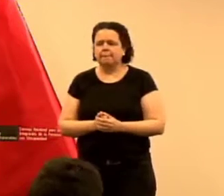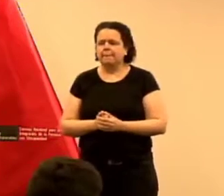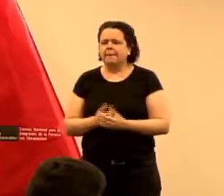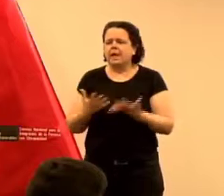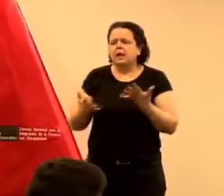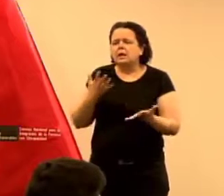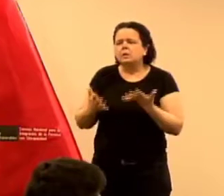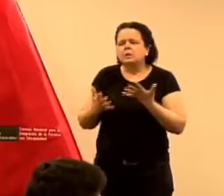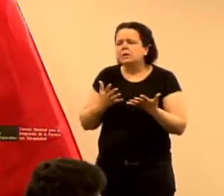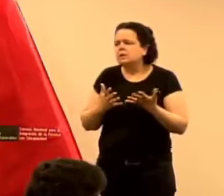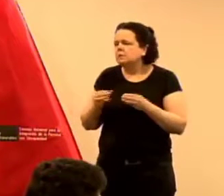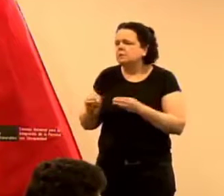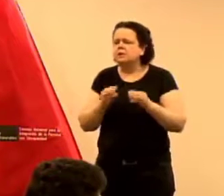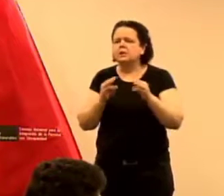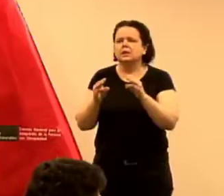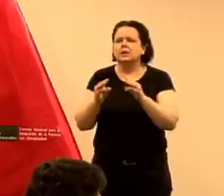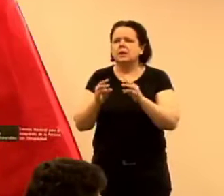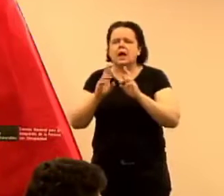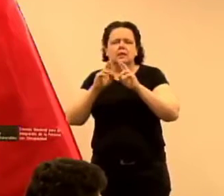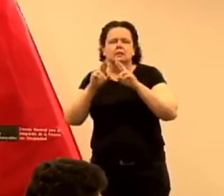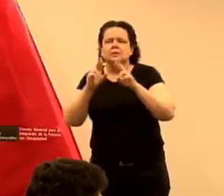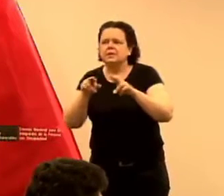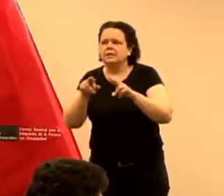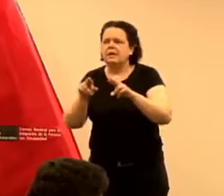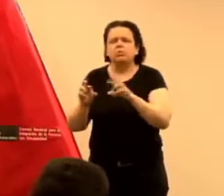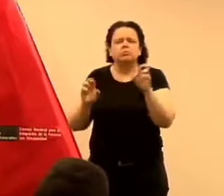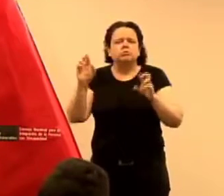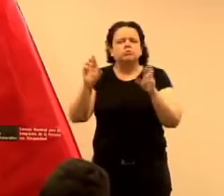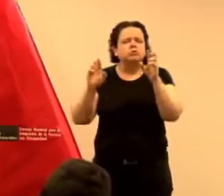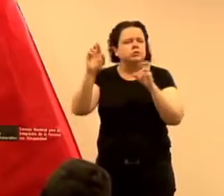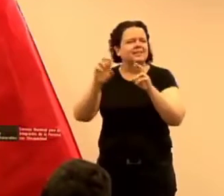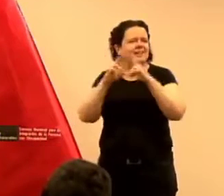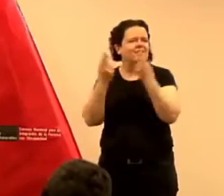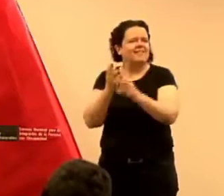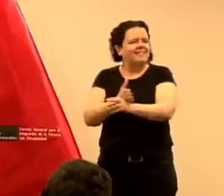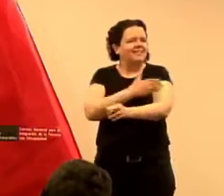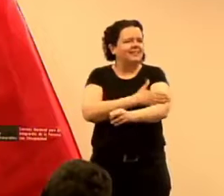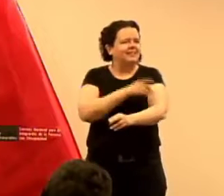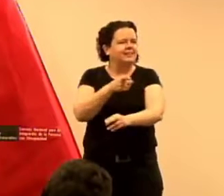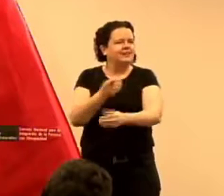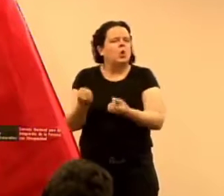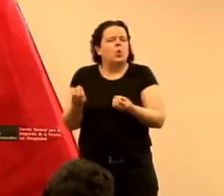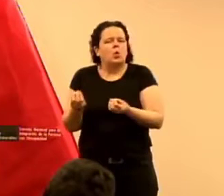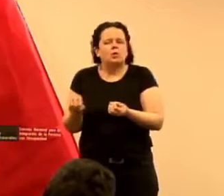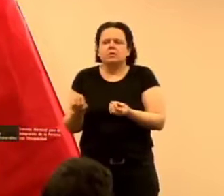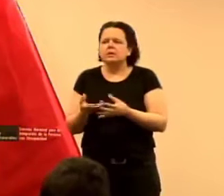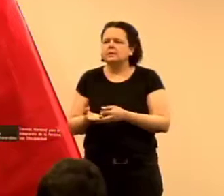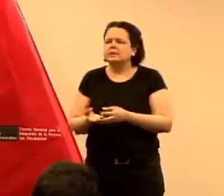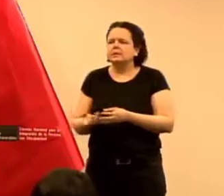de alguna manera contestar a una inquietud que salió en mi sesión anterior sobre el involucramiento de